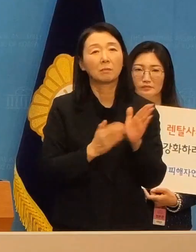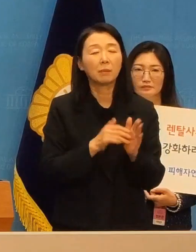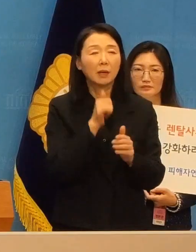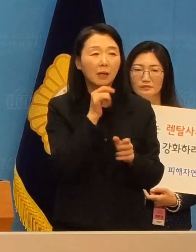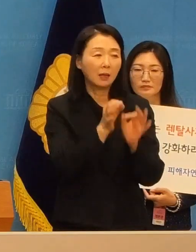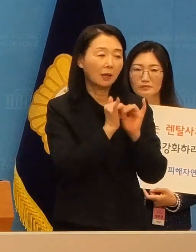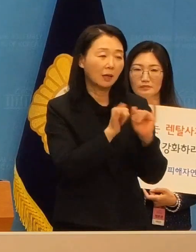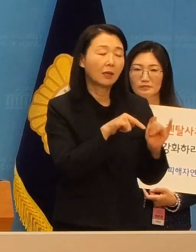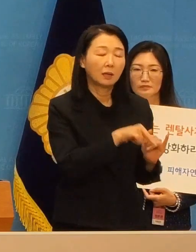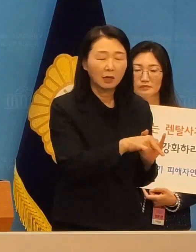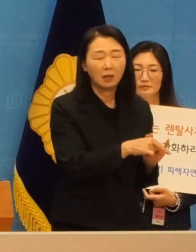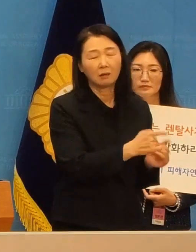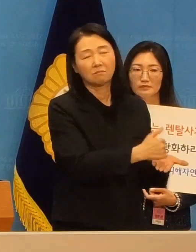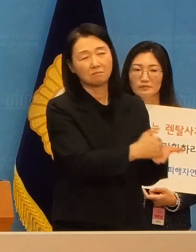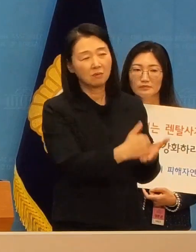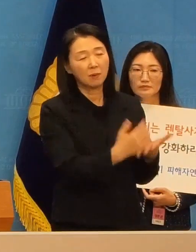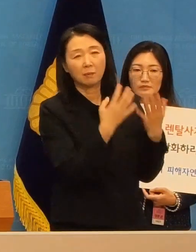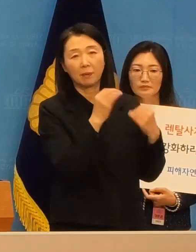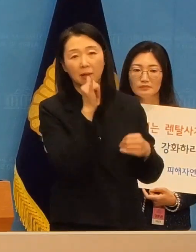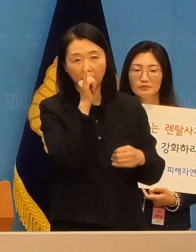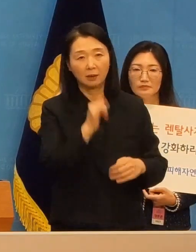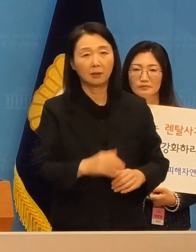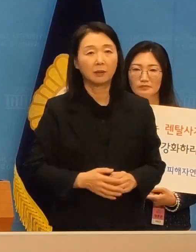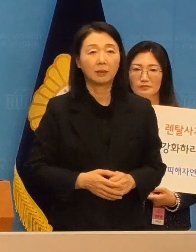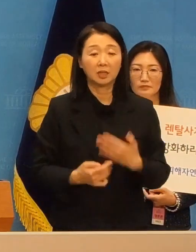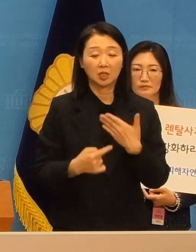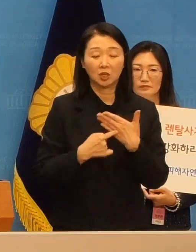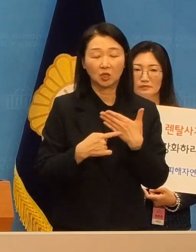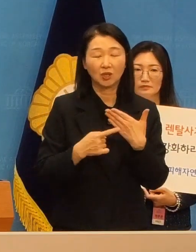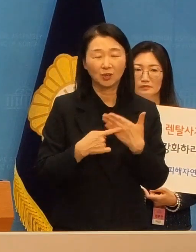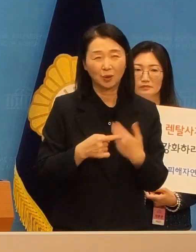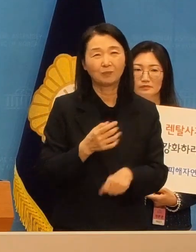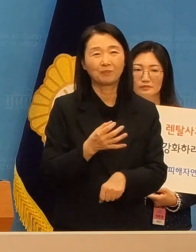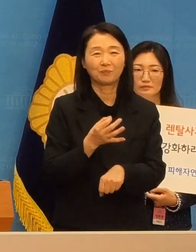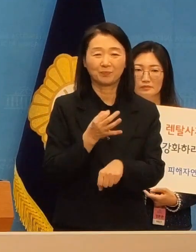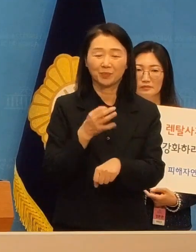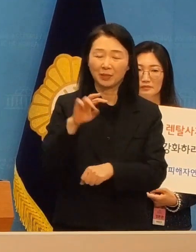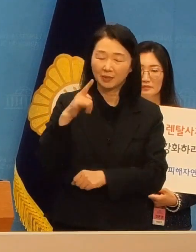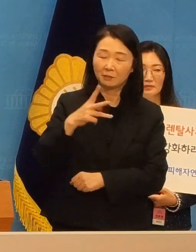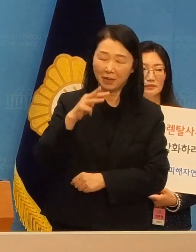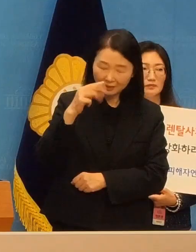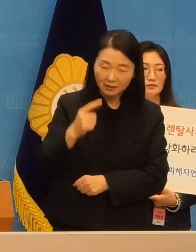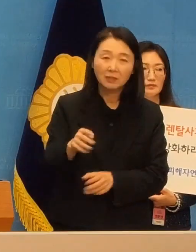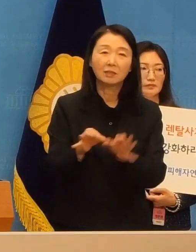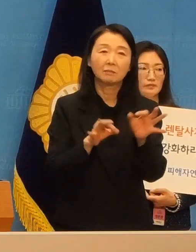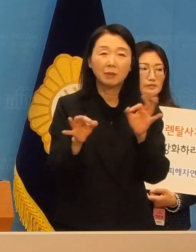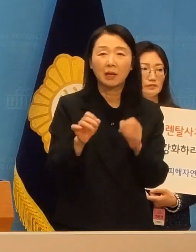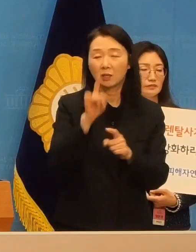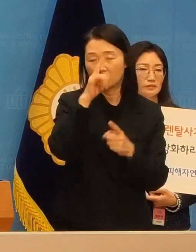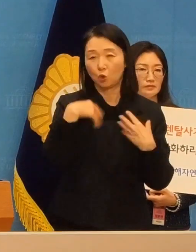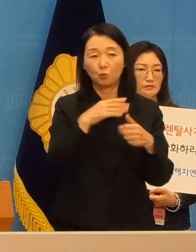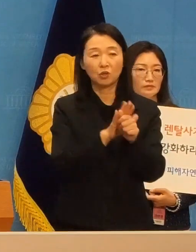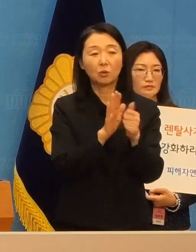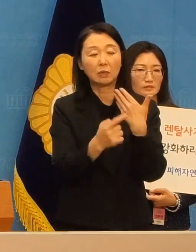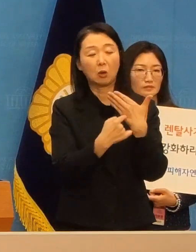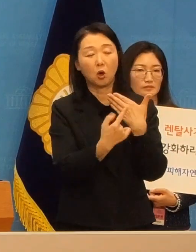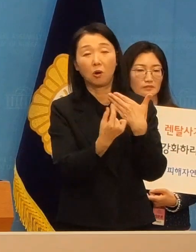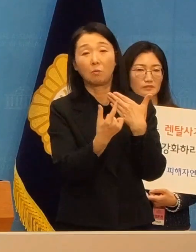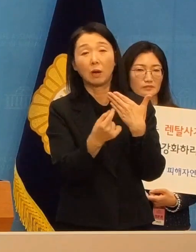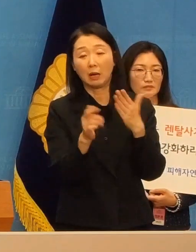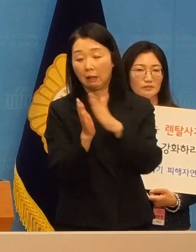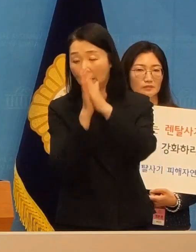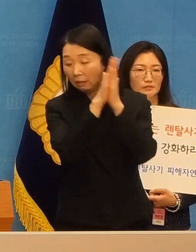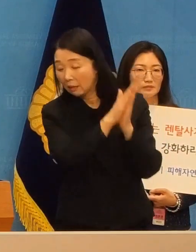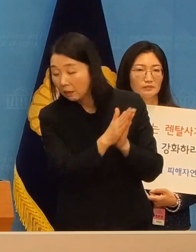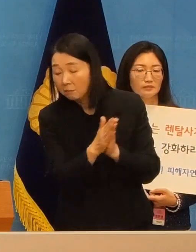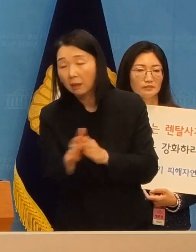소상공인들의 호소가 쏟아지고 있습니다. 겉으로는 스마트 상점, 정부 지원 사업, 간판을 내걸었지만 실제로는